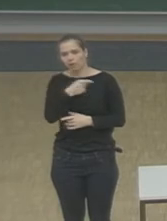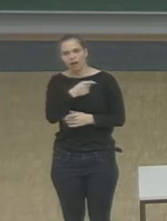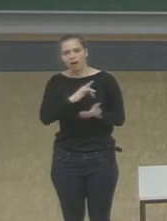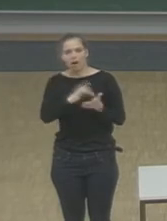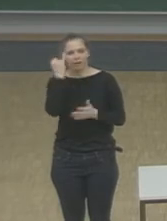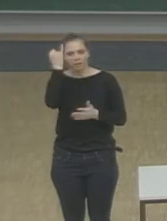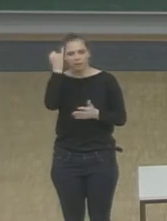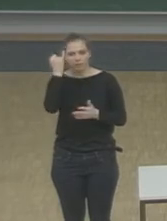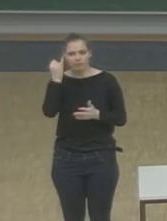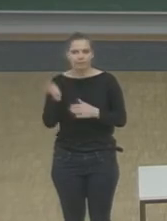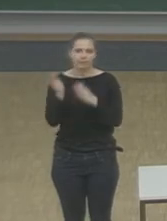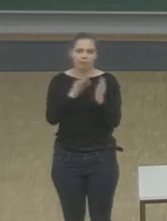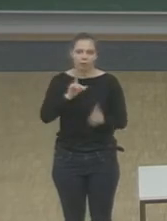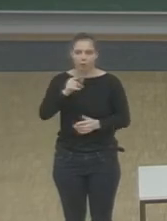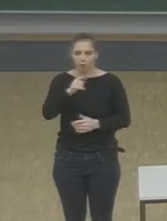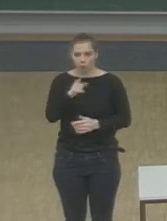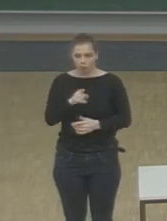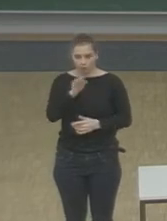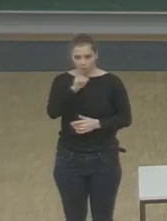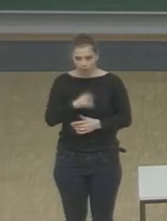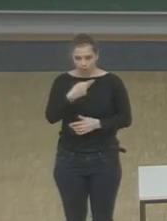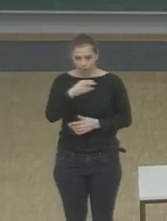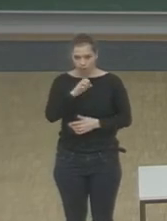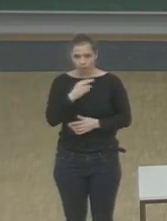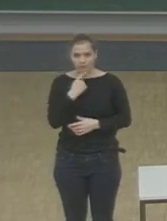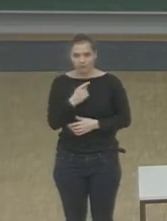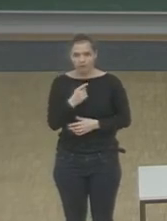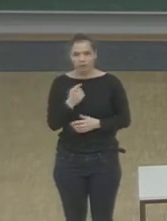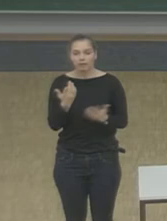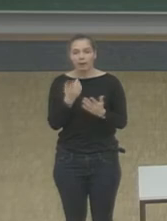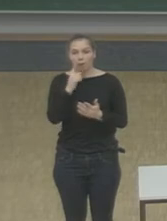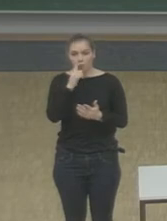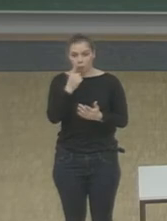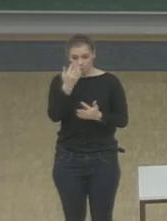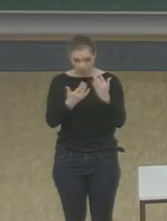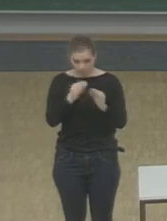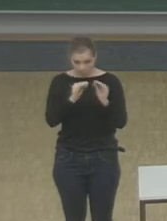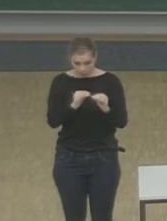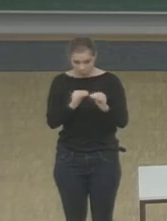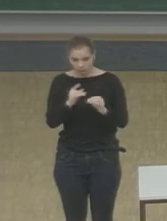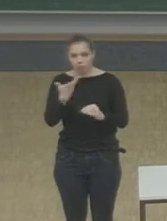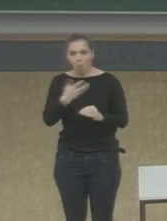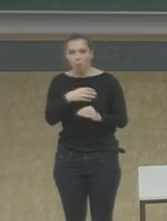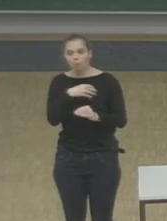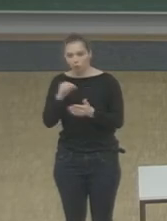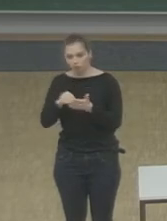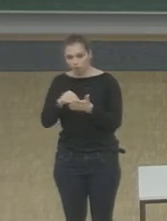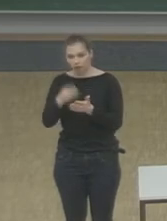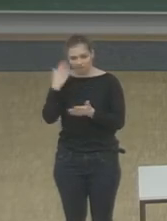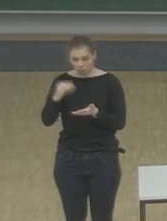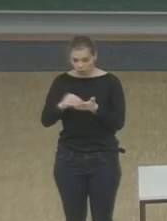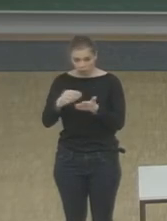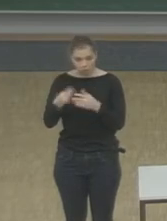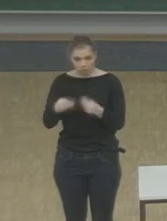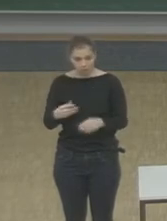Lutz Führer geht davon aus, dass nicht nur der Mathematikunterricht und nicht nur an preußischen Schulen um 1800 in einem beklagenswerten